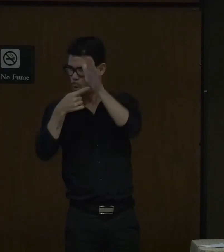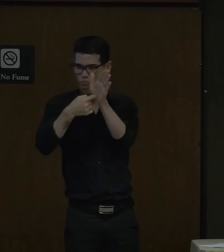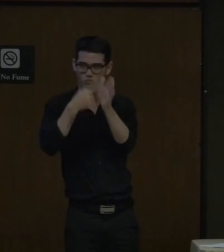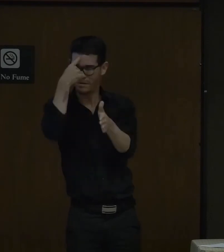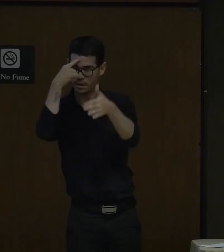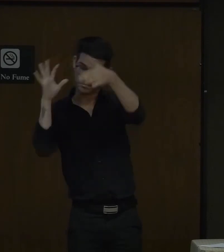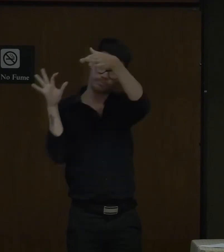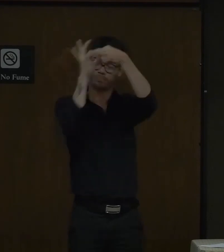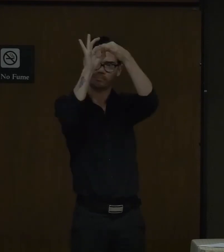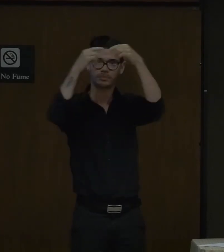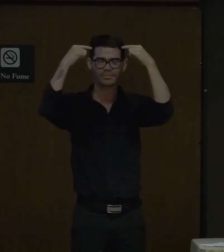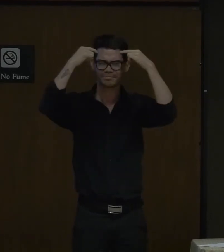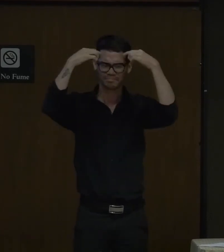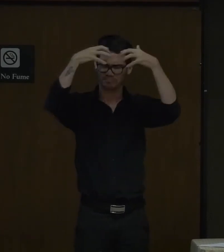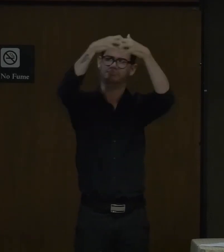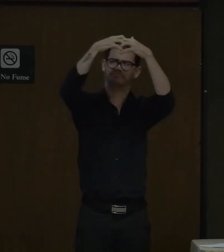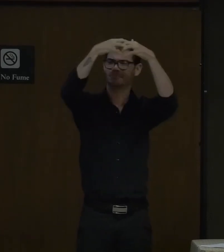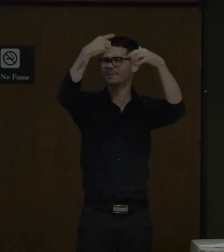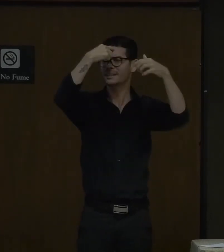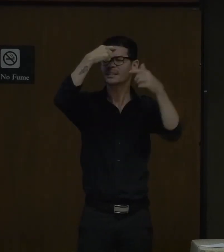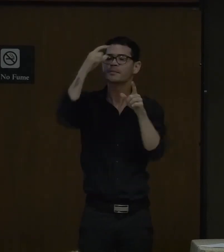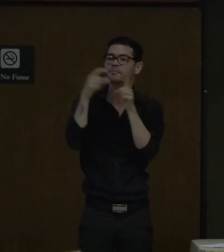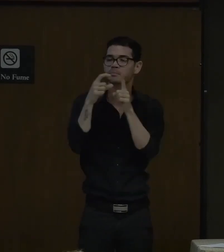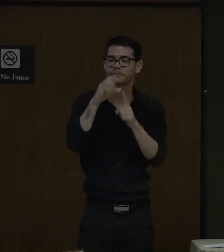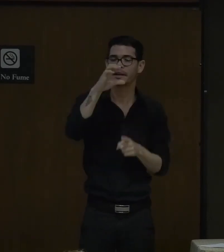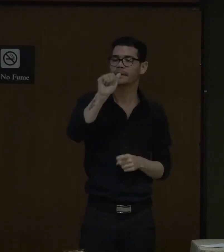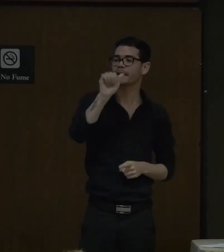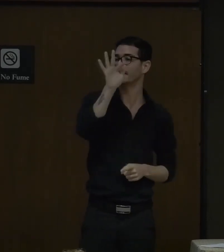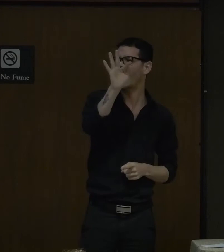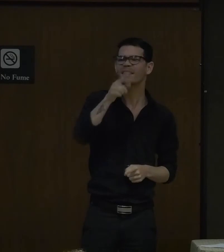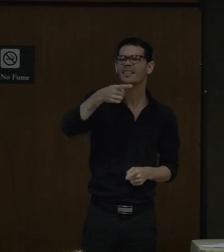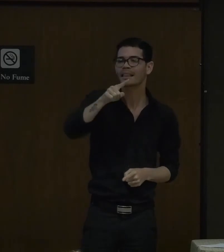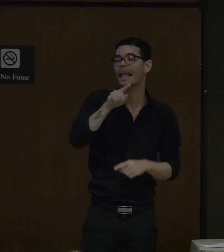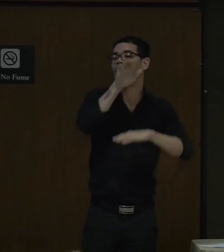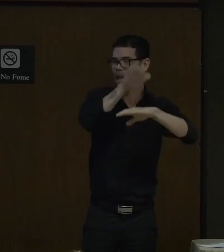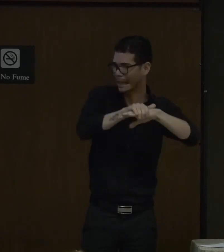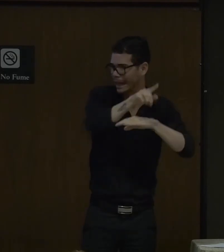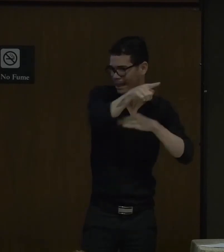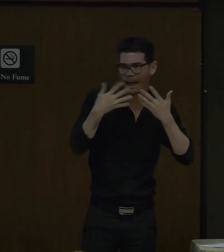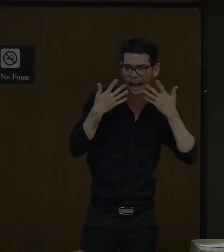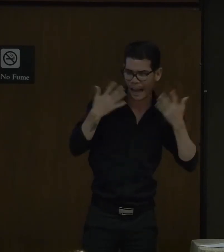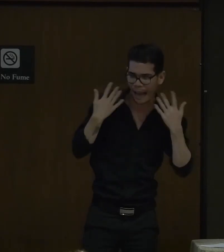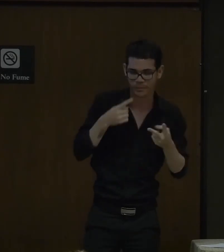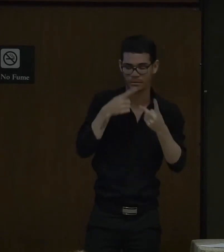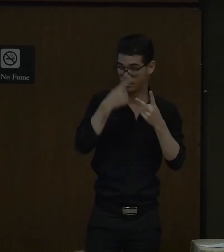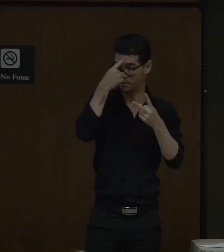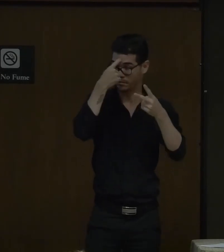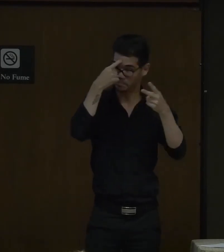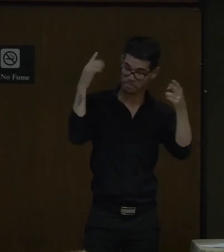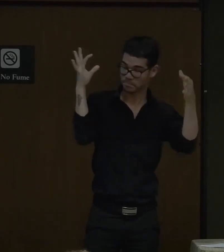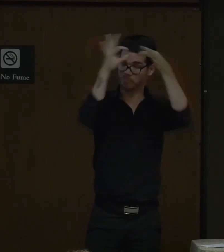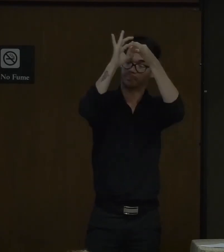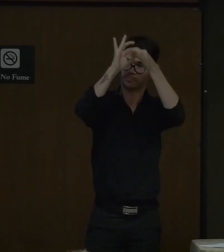palabra gato en inglés, se va a activar también la palabra perro en inglés, se va a activar la palabra perro